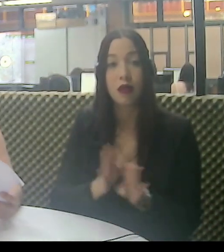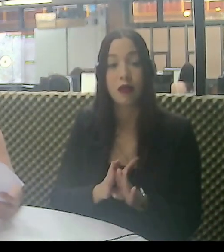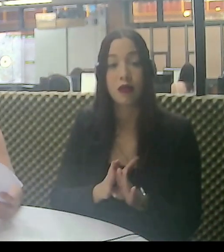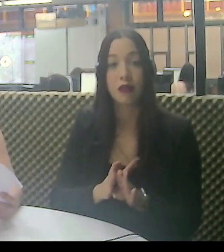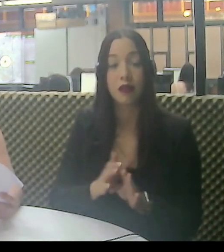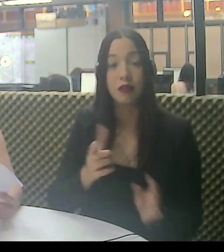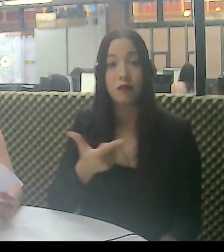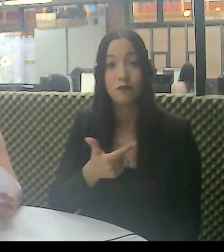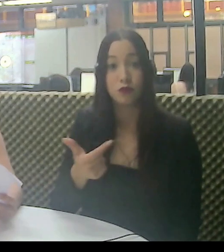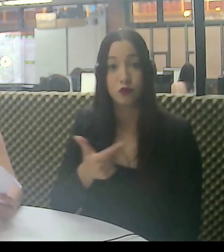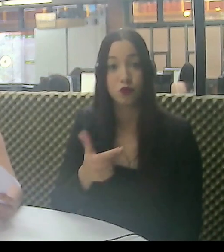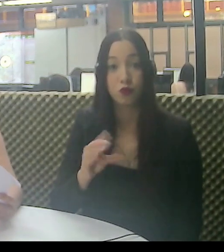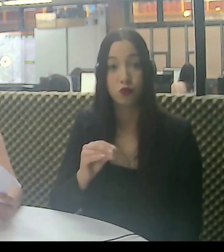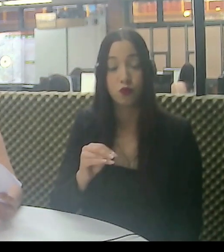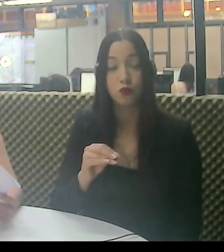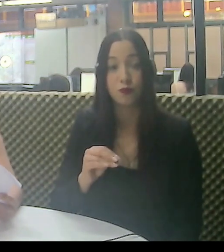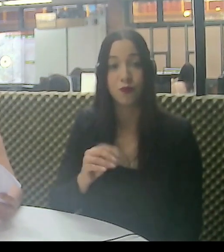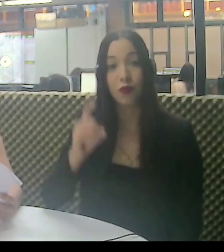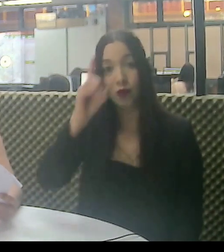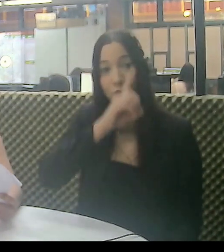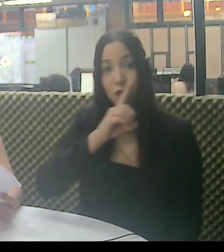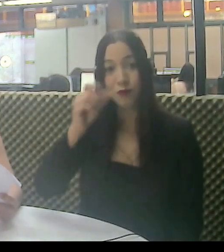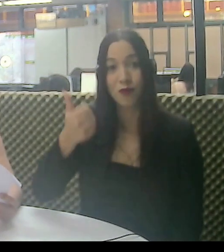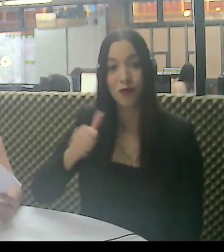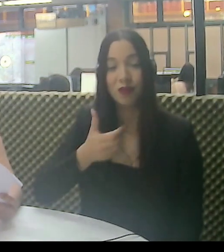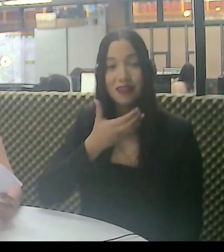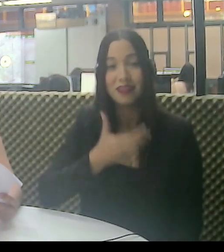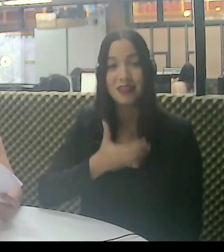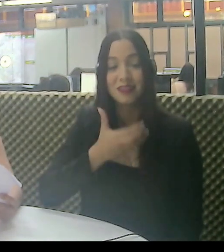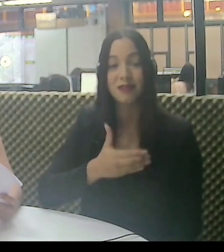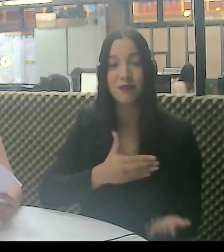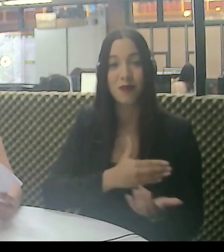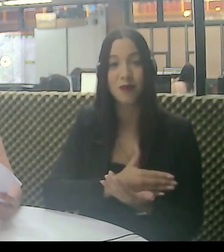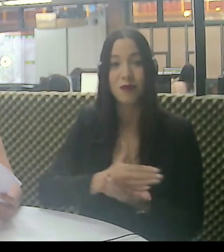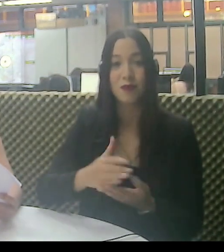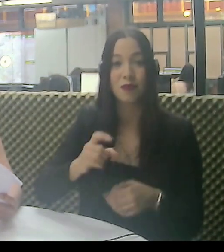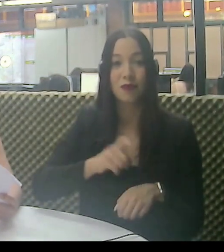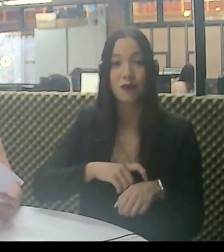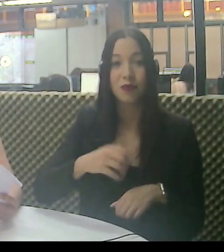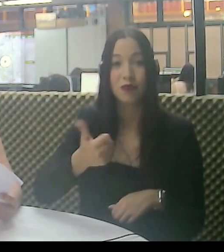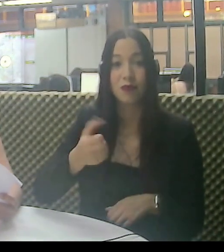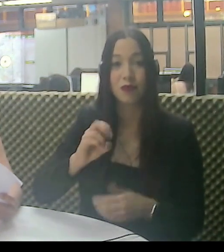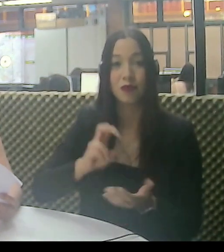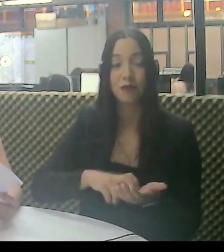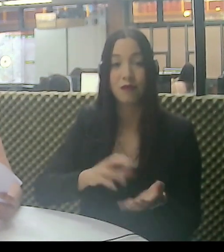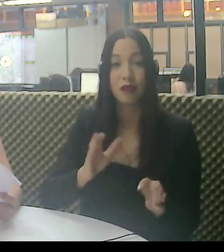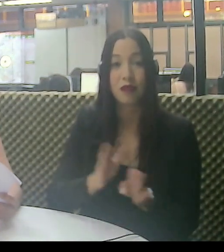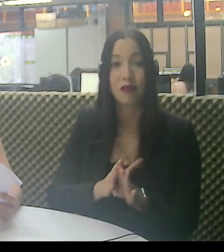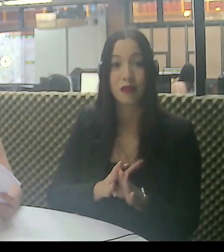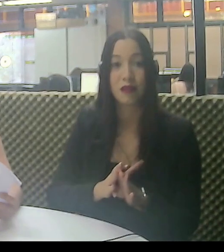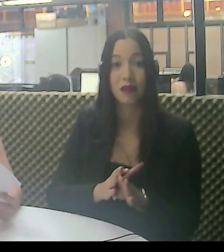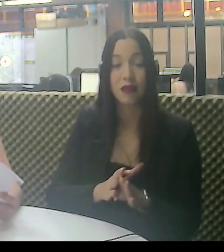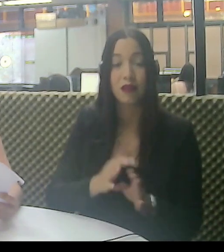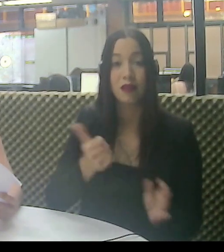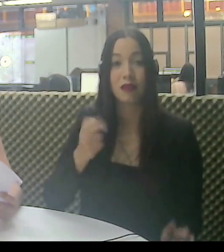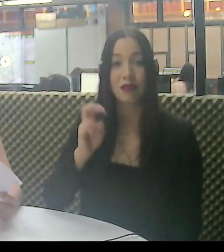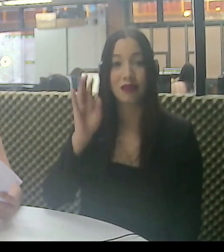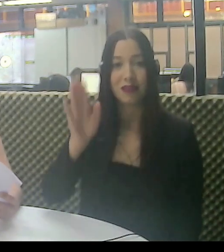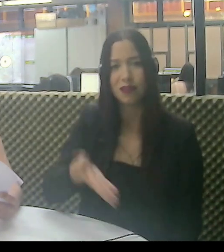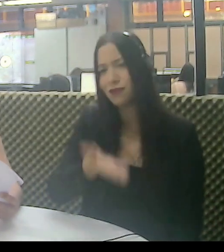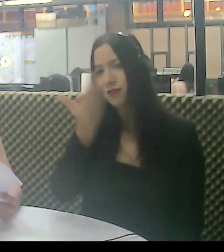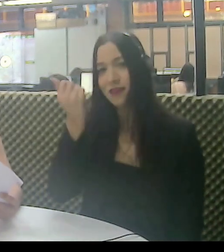às 10 da noite no domingo dia 11 de Dezembro as atividades começam as 10 da manhã e vão até as 3:00 da tarde